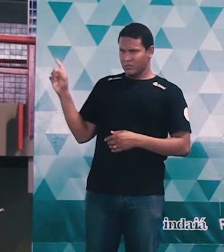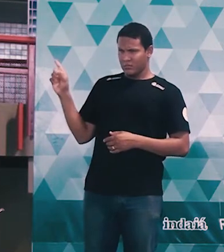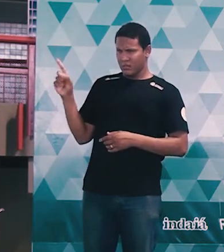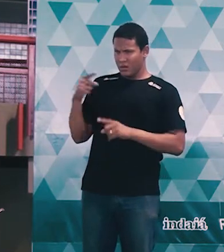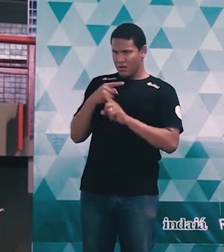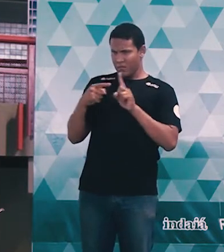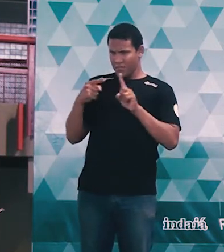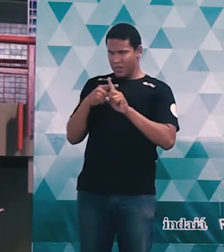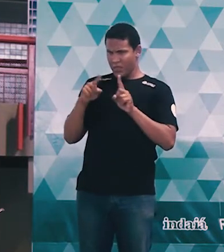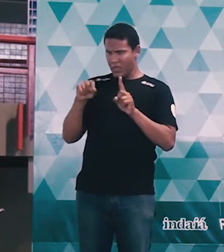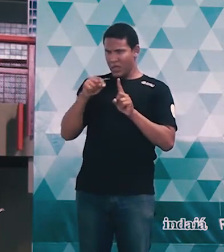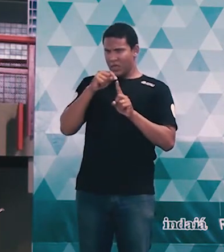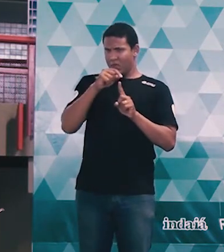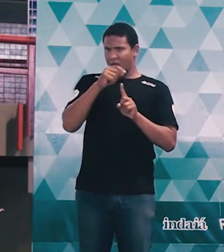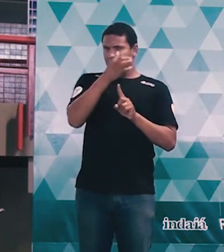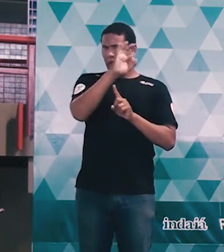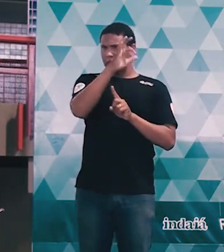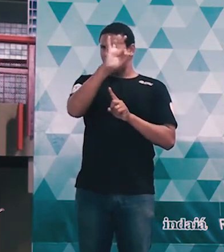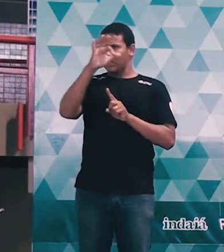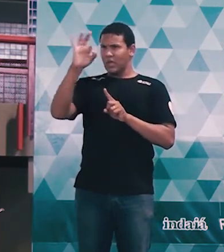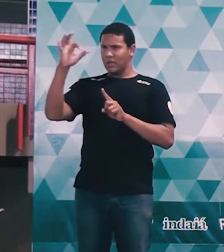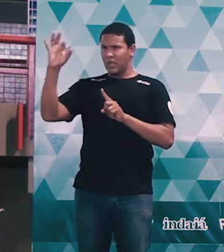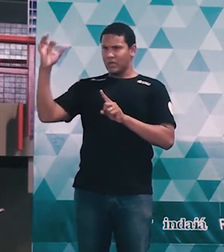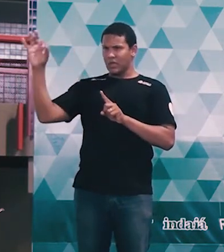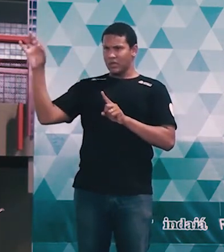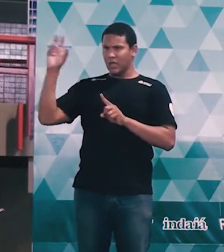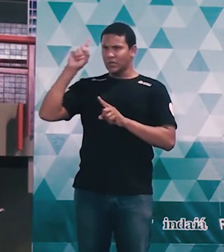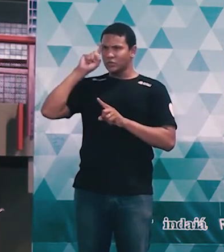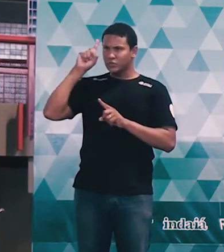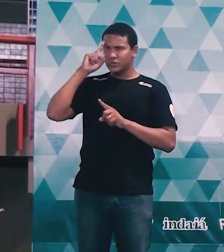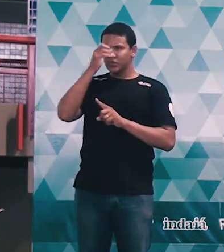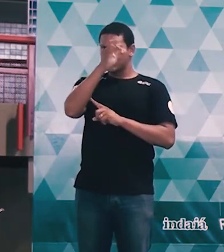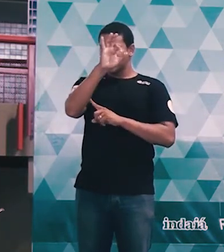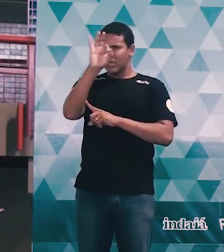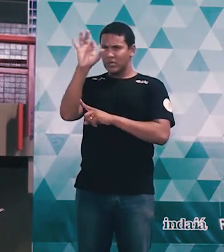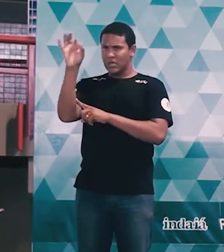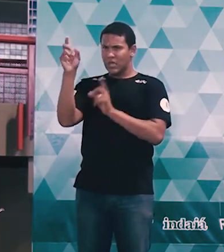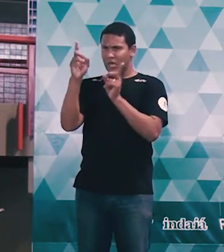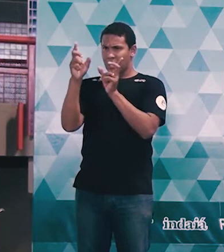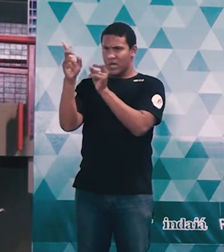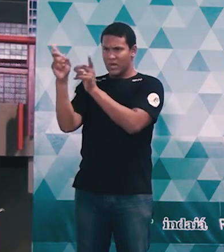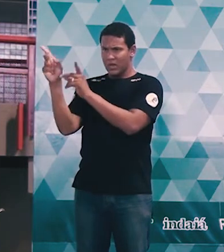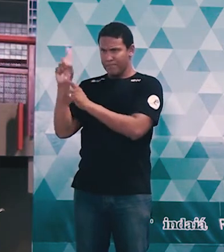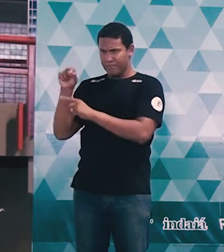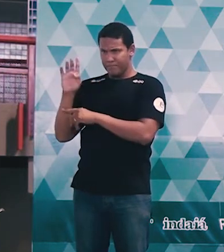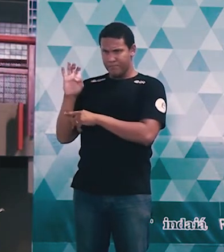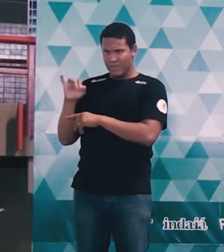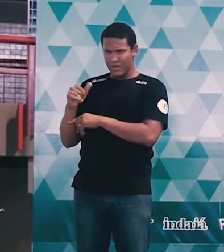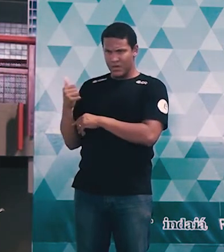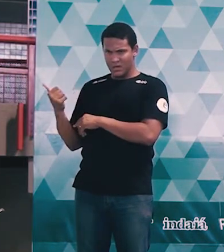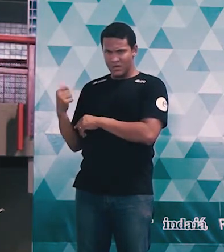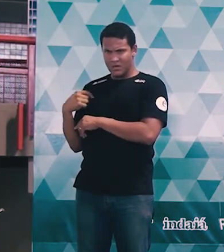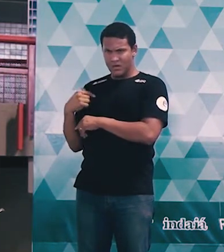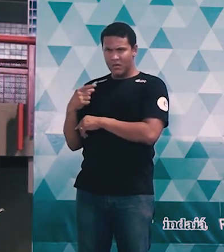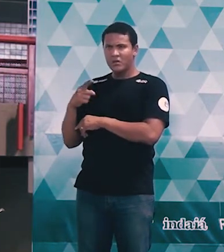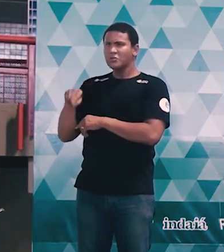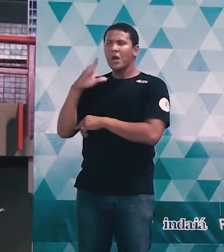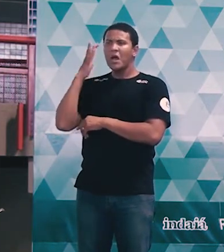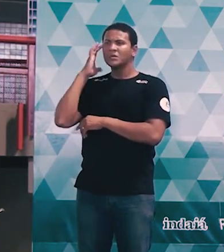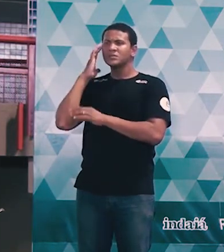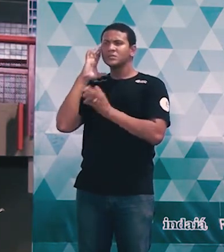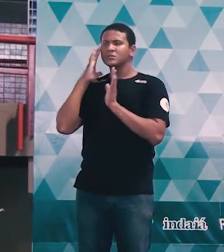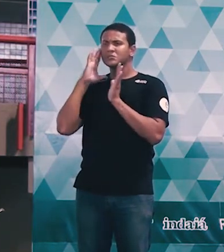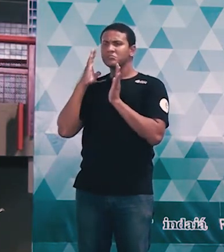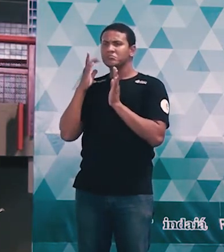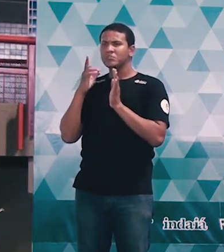bem esse conjunto de valores? O que é que vocês acham? Sim ou não? Será que a média representa bem o conjunto de valores? Esquece esses